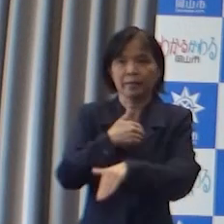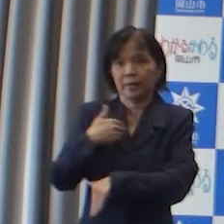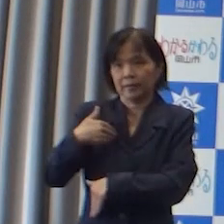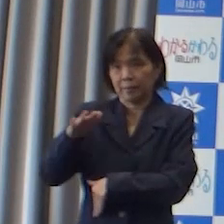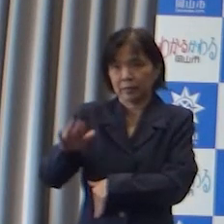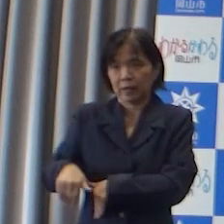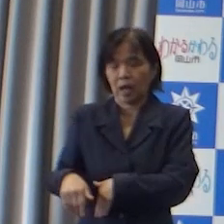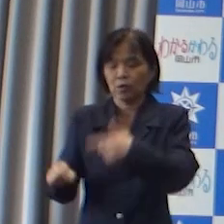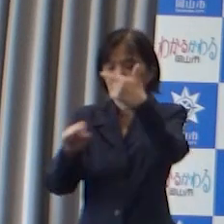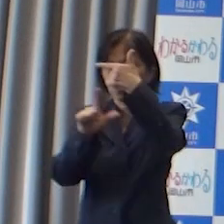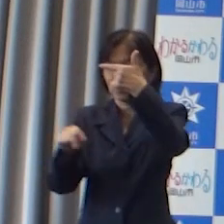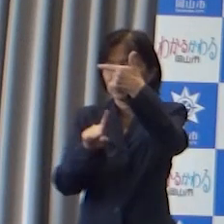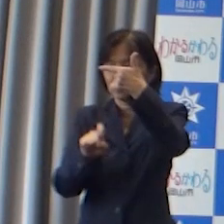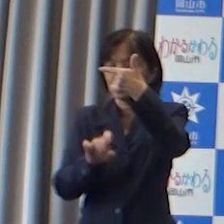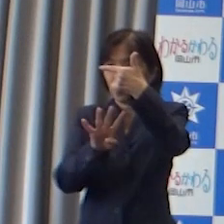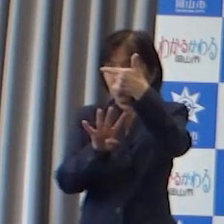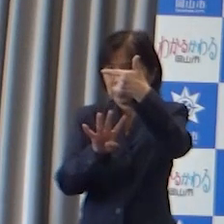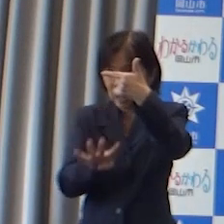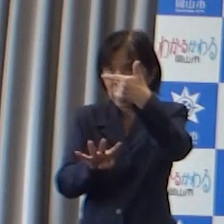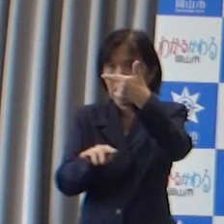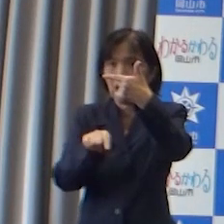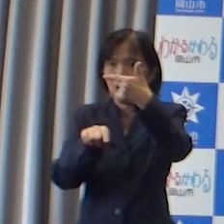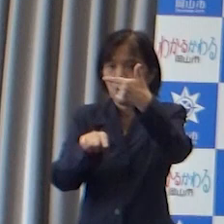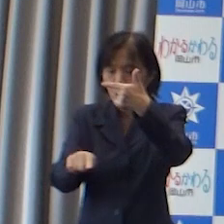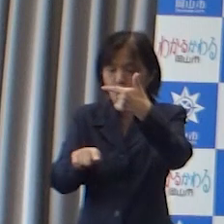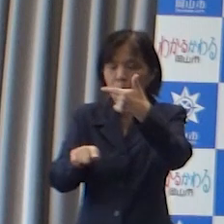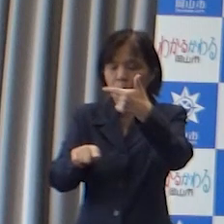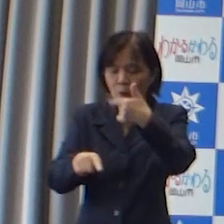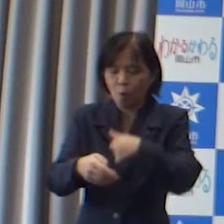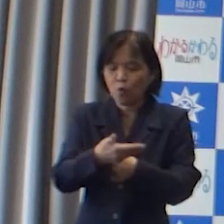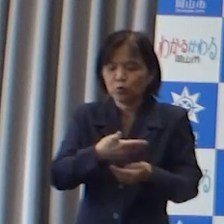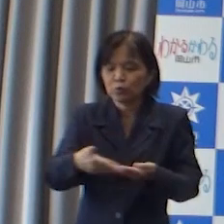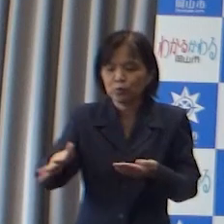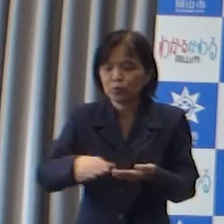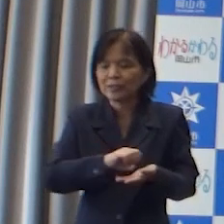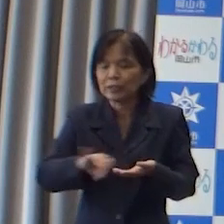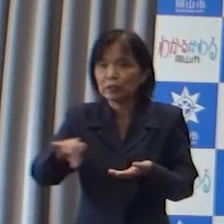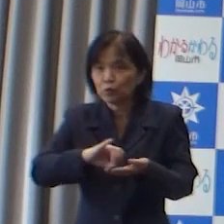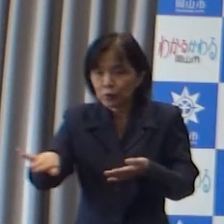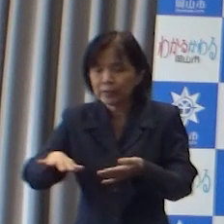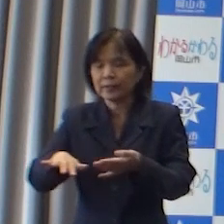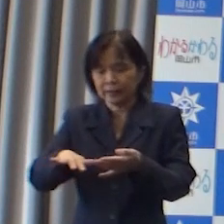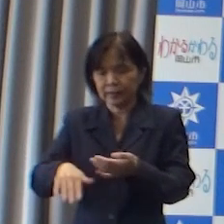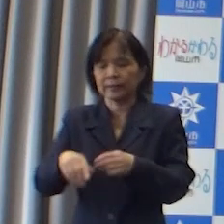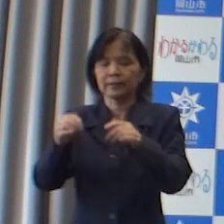6月の14日には両ポンプ場で通水式を行います。